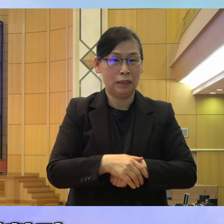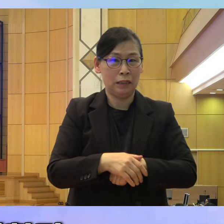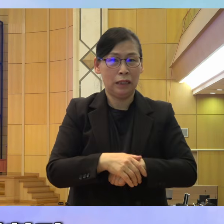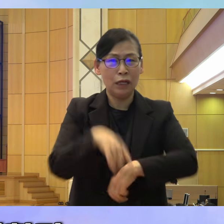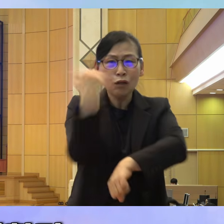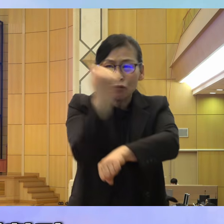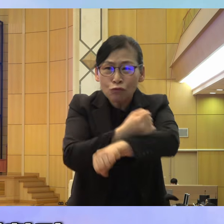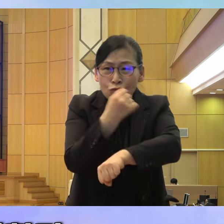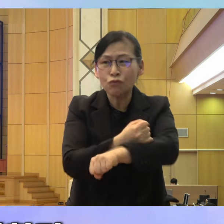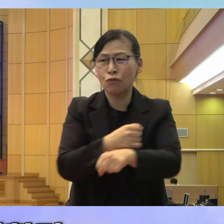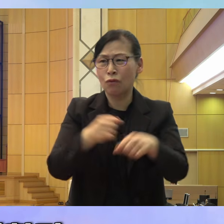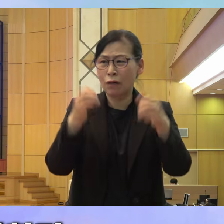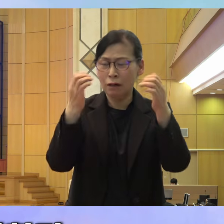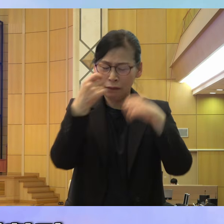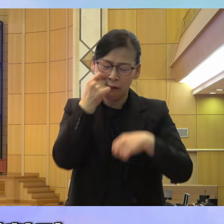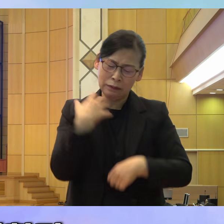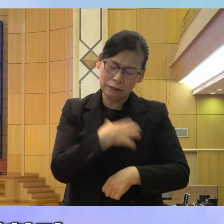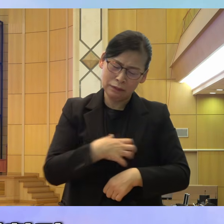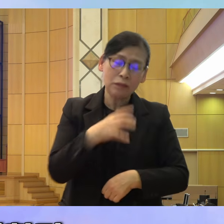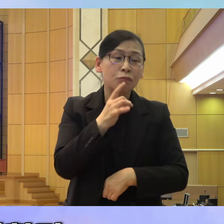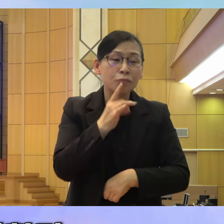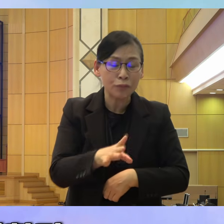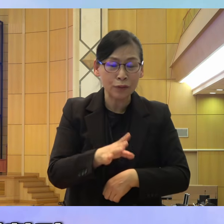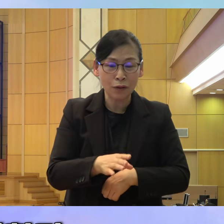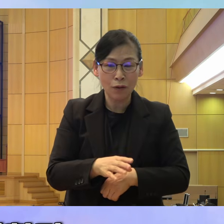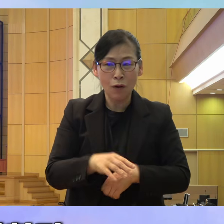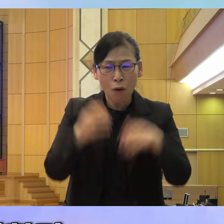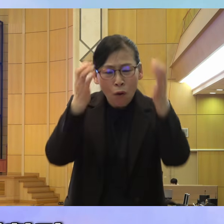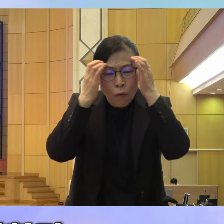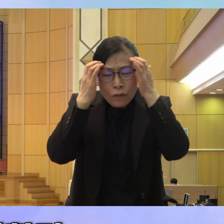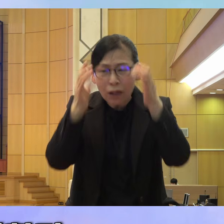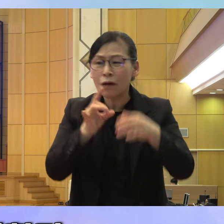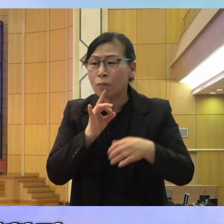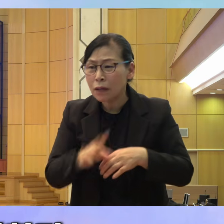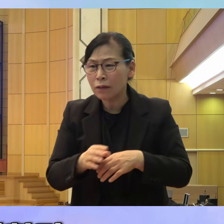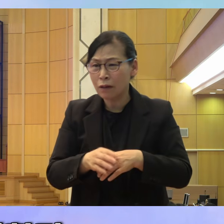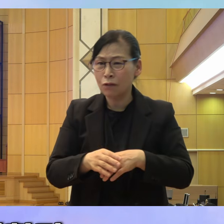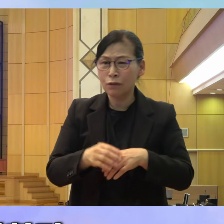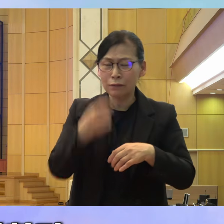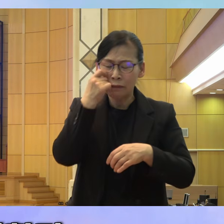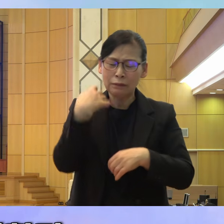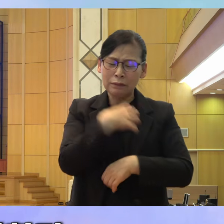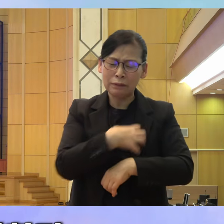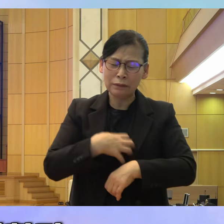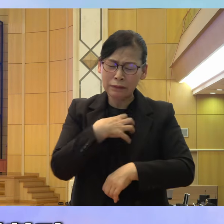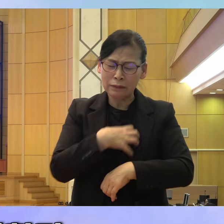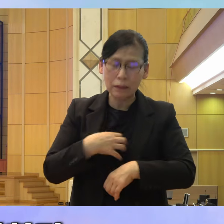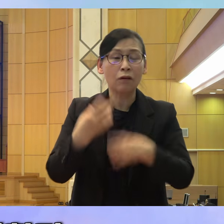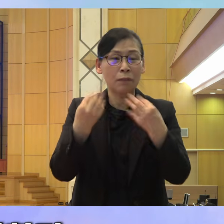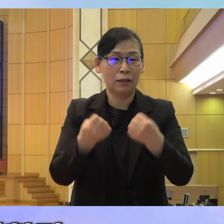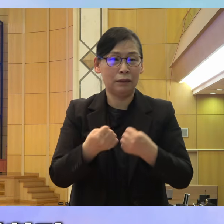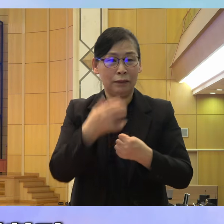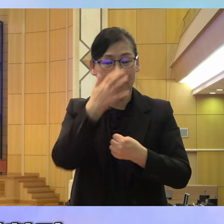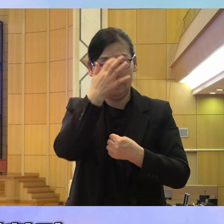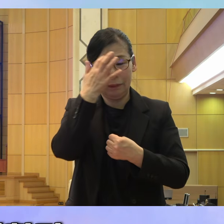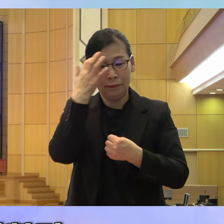수고한 것, 슬픔뿐이요, 고생한 것밖에 없고 수고한 것밖에 없다.